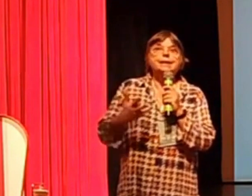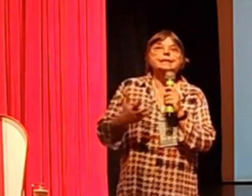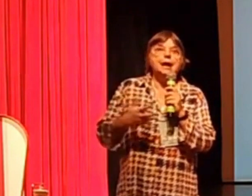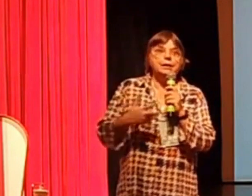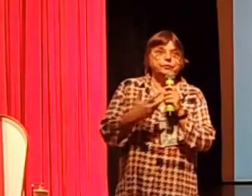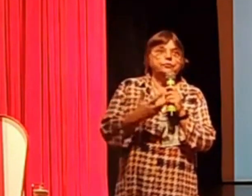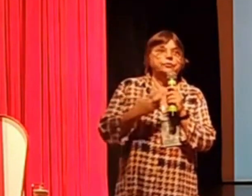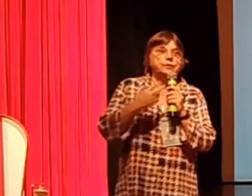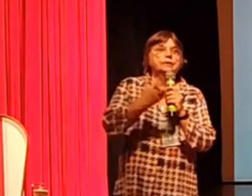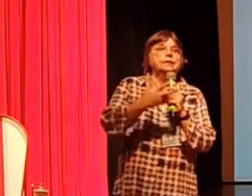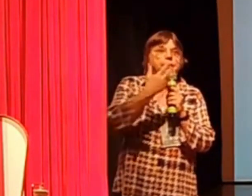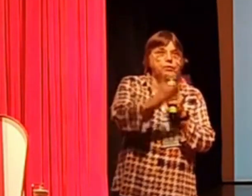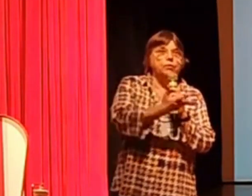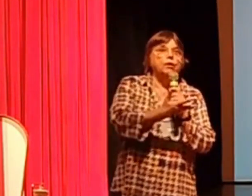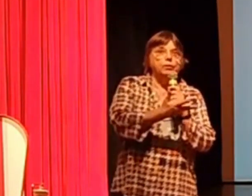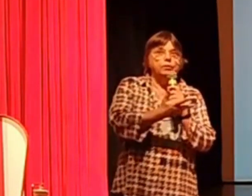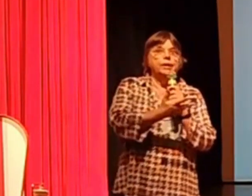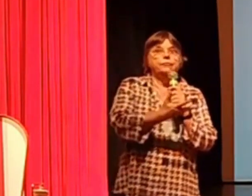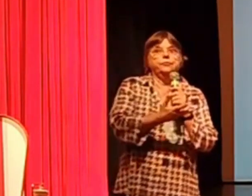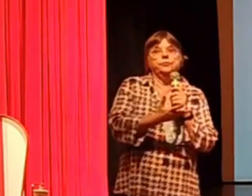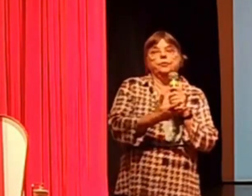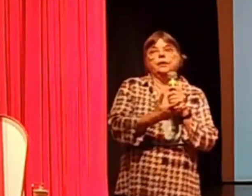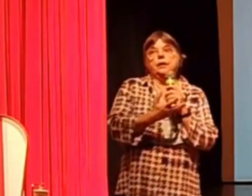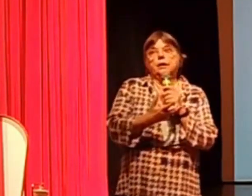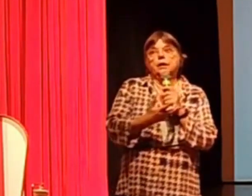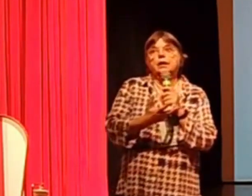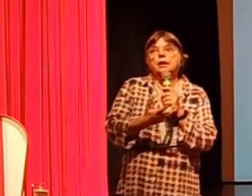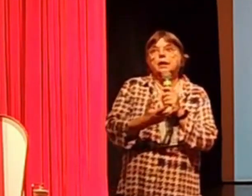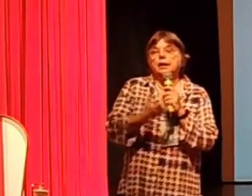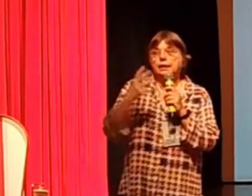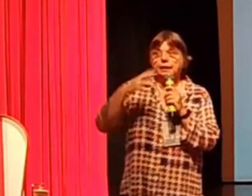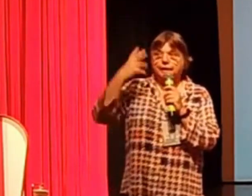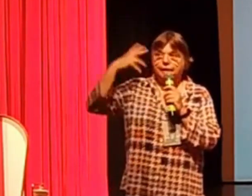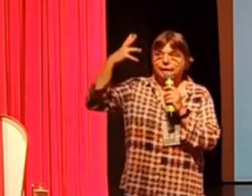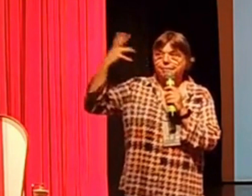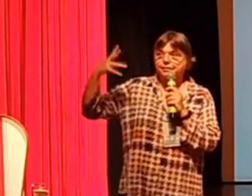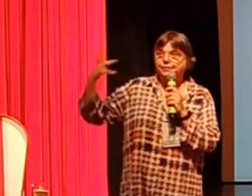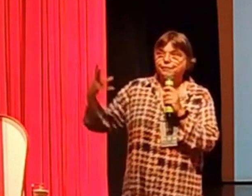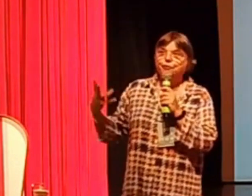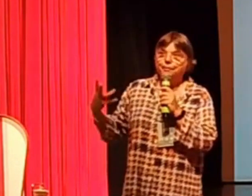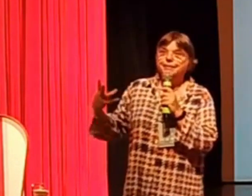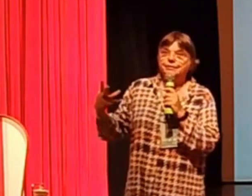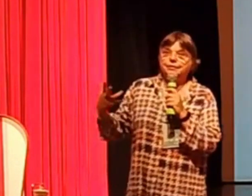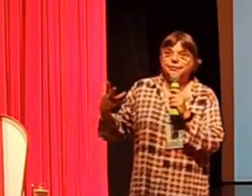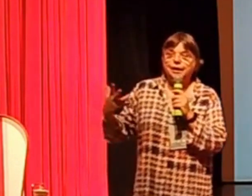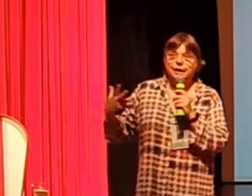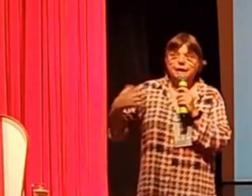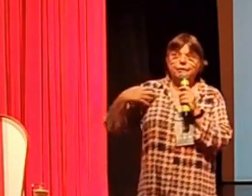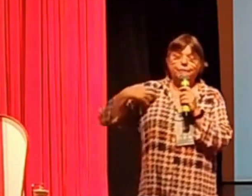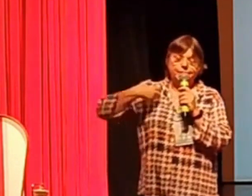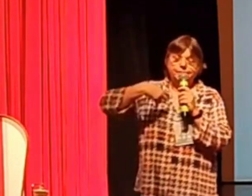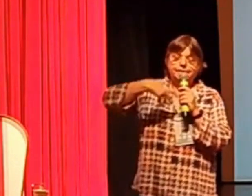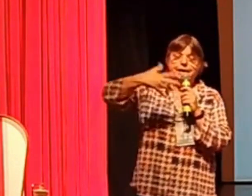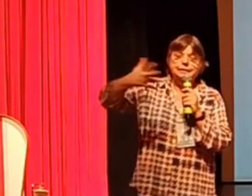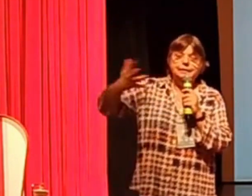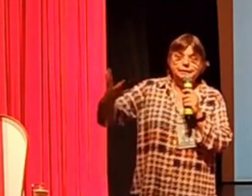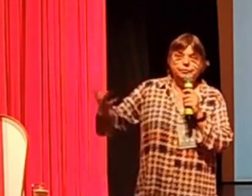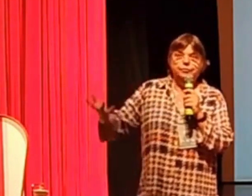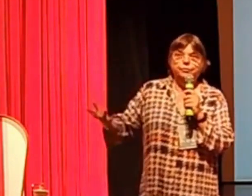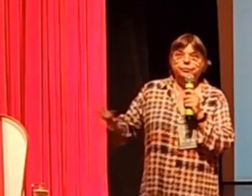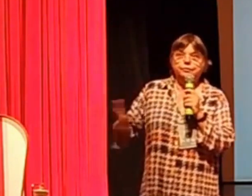uma habilidade de entender como é que funciona aquela cabecinha em formação, né? Como ele